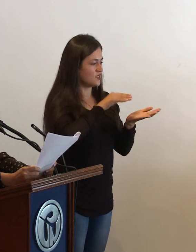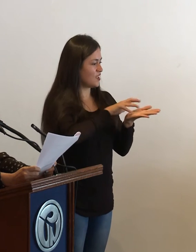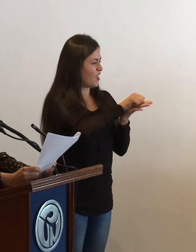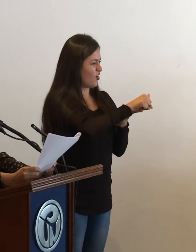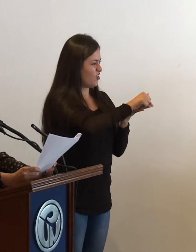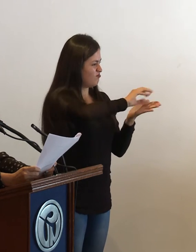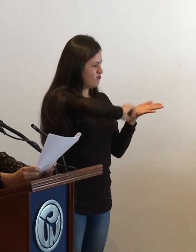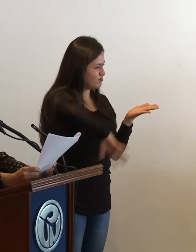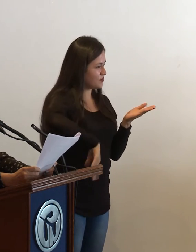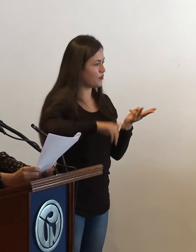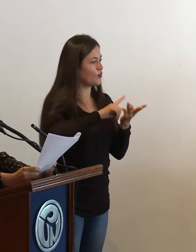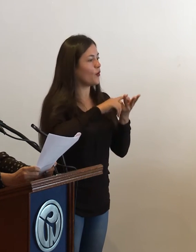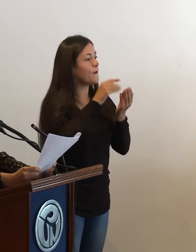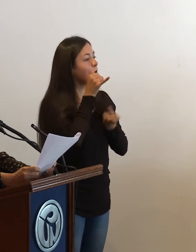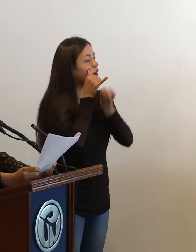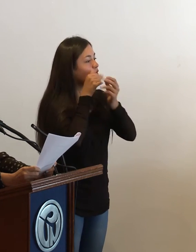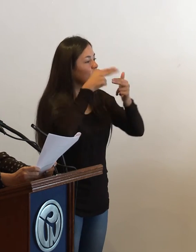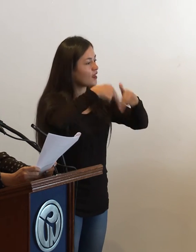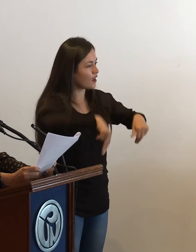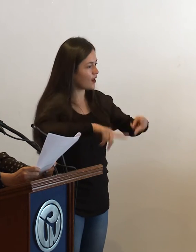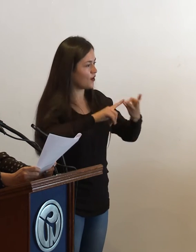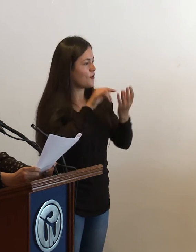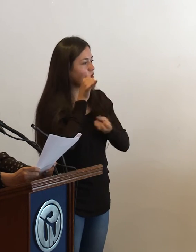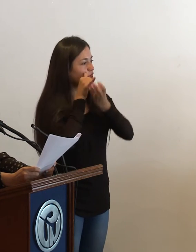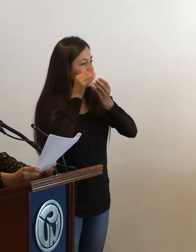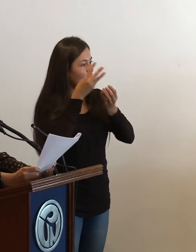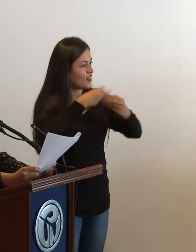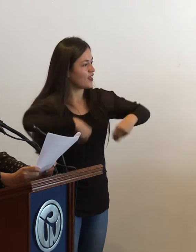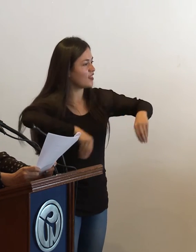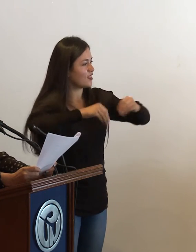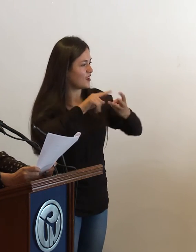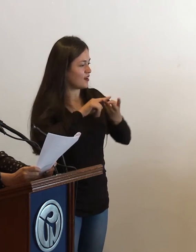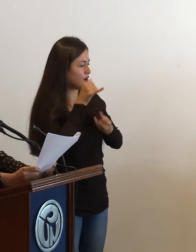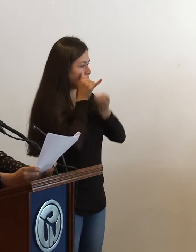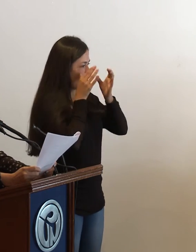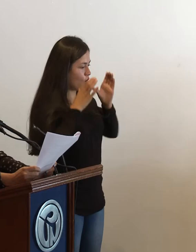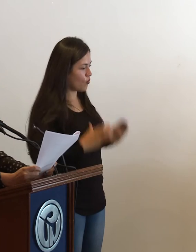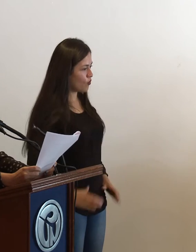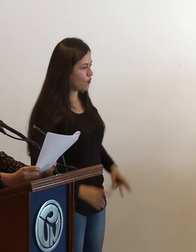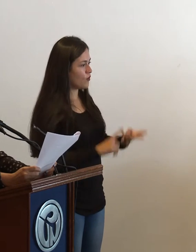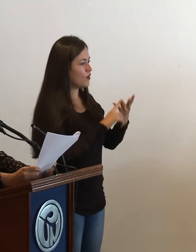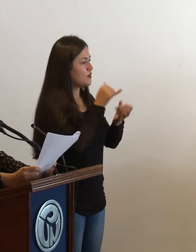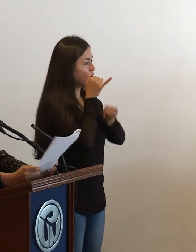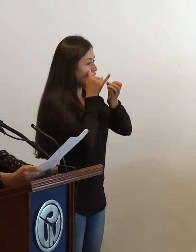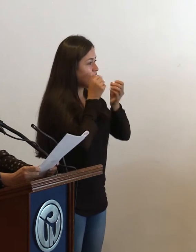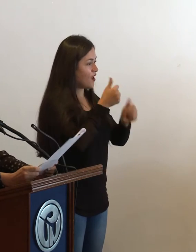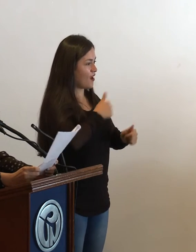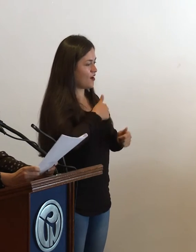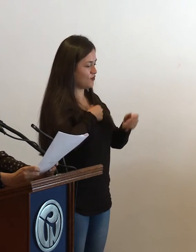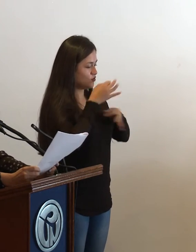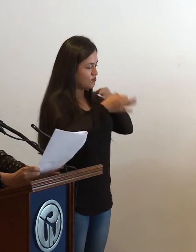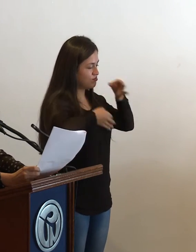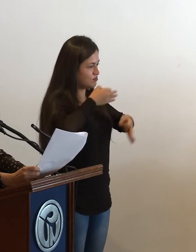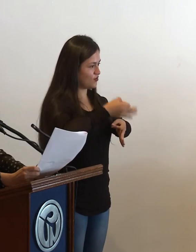las pedagogías de género, de la tierra, del cuerpo y del autocuidado y el cuidado.